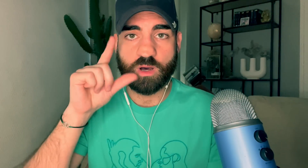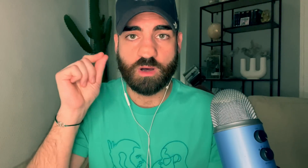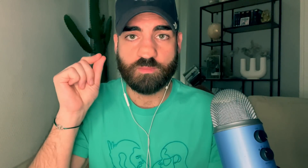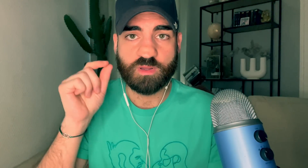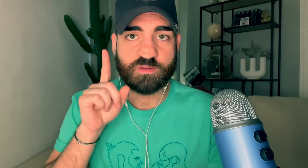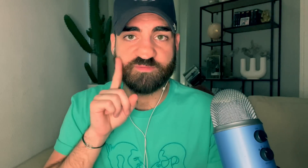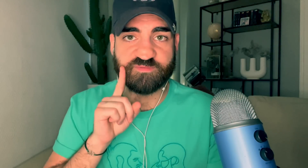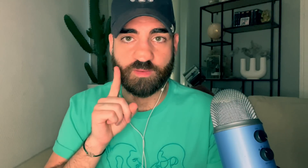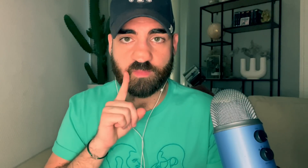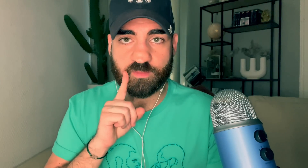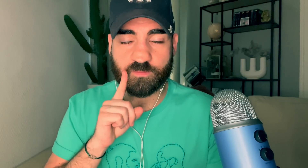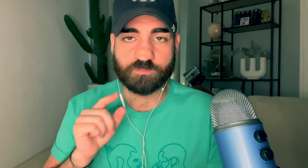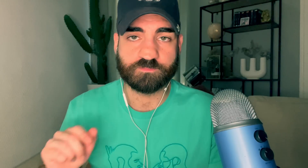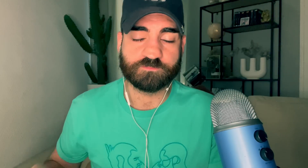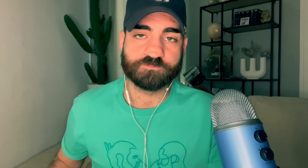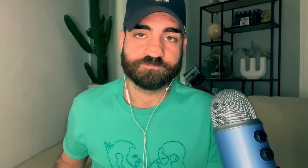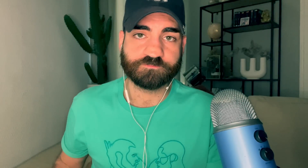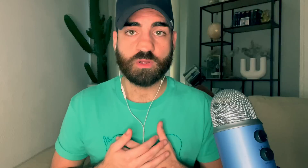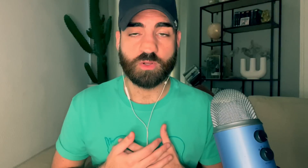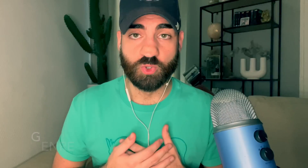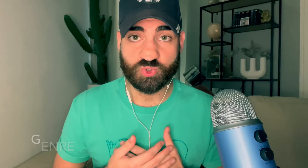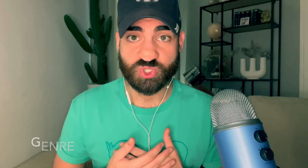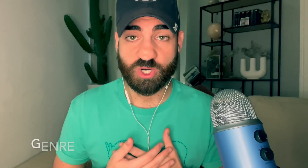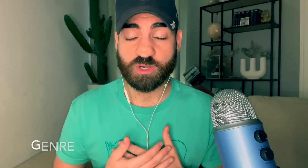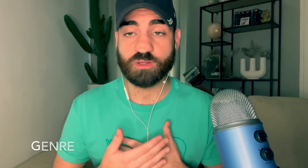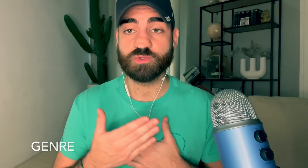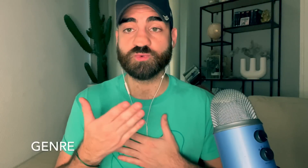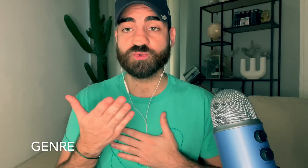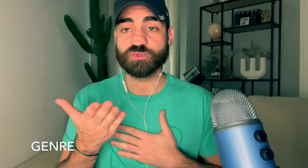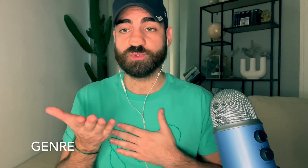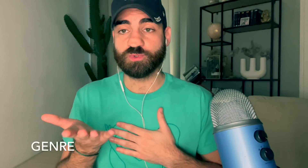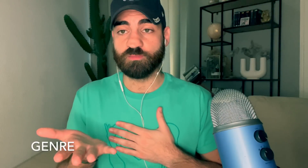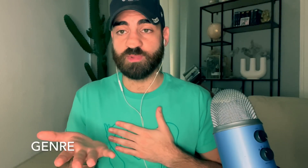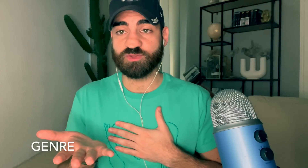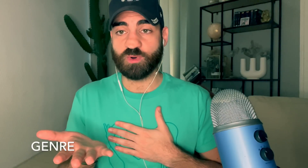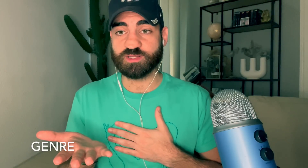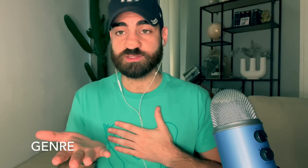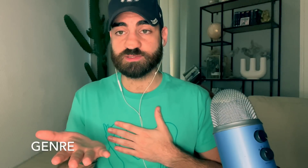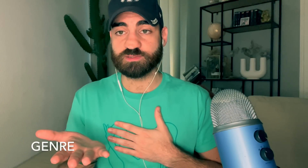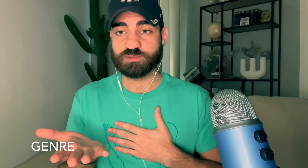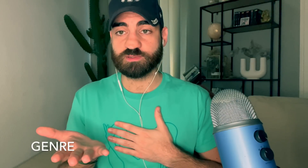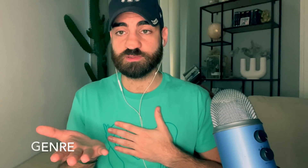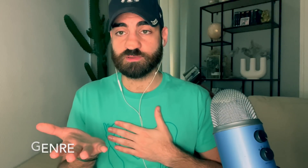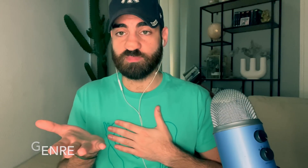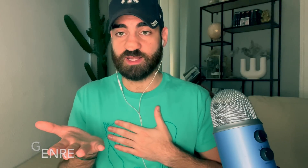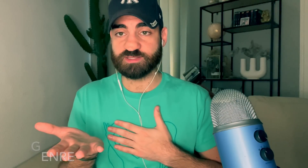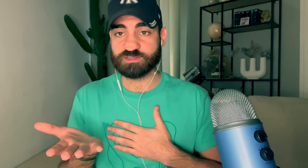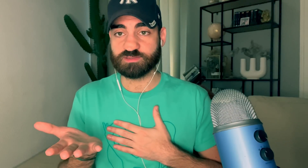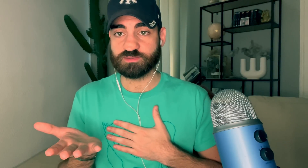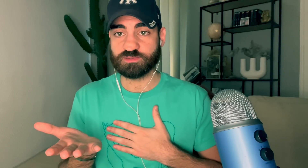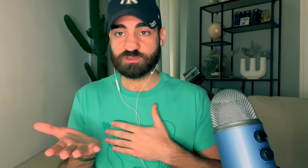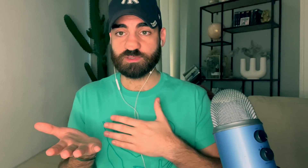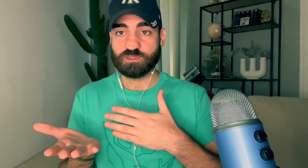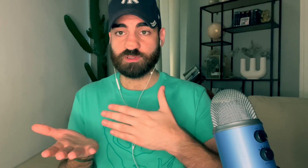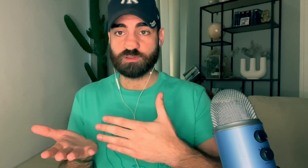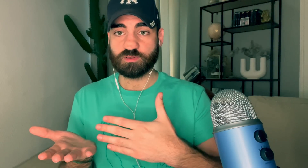Homme, femme. Le genre, donc main droite, plate,